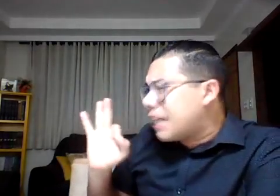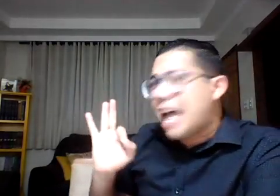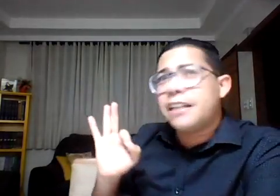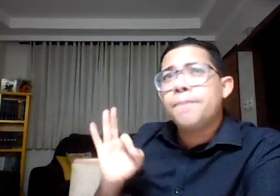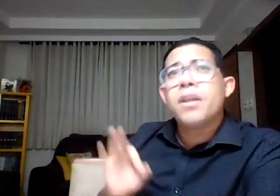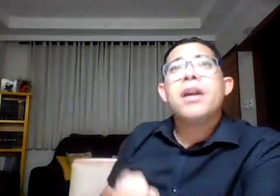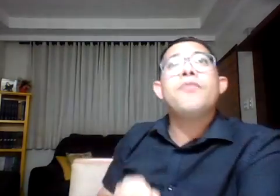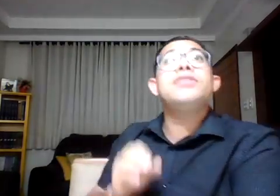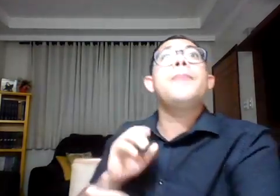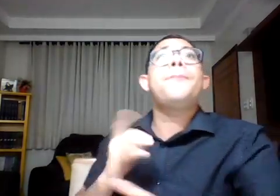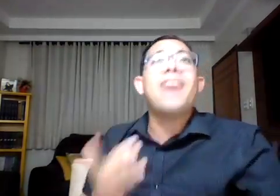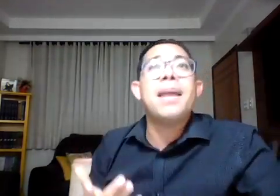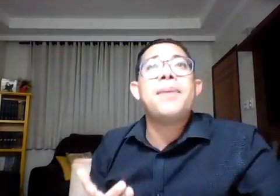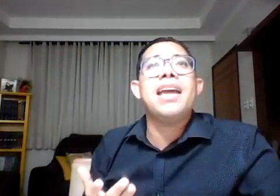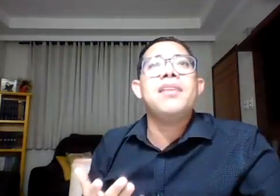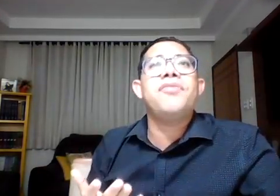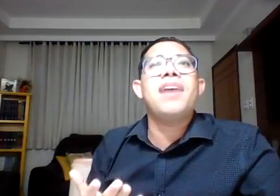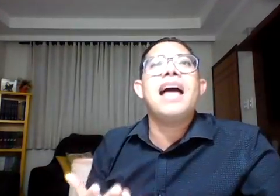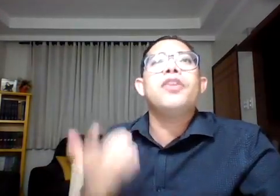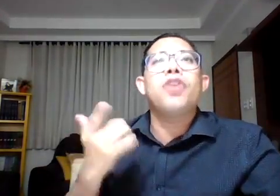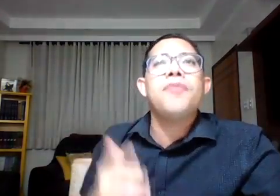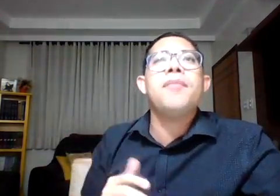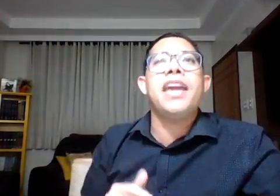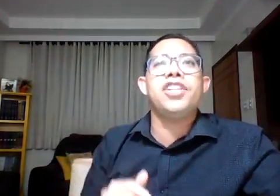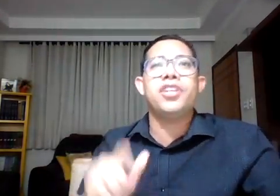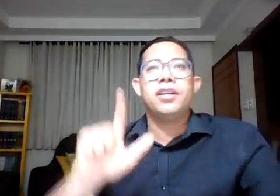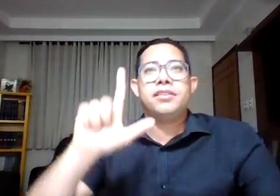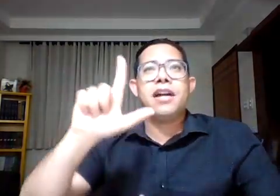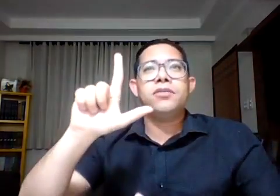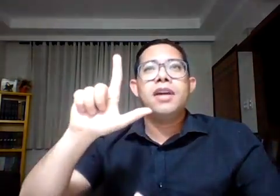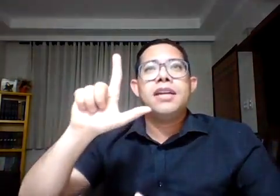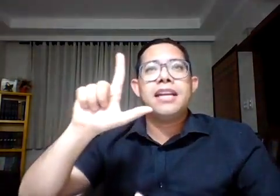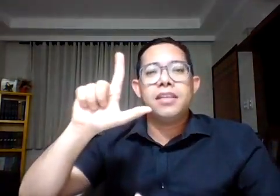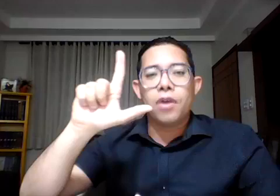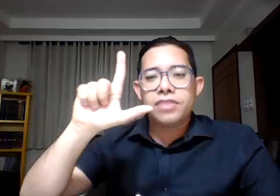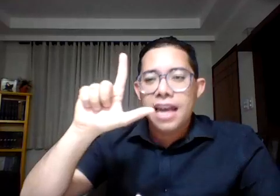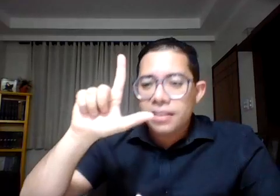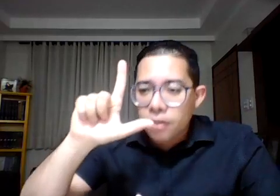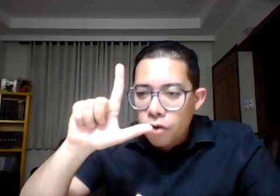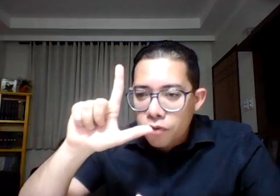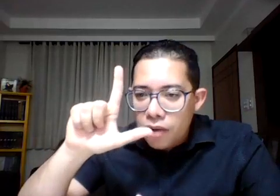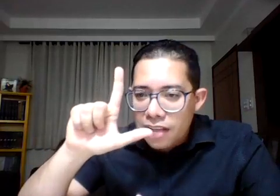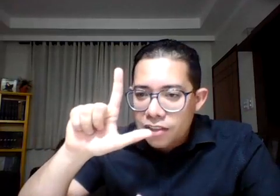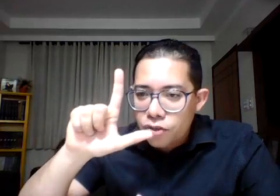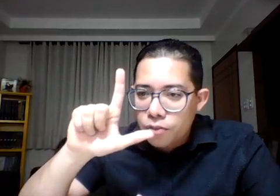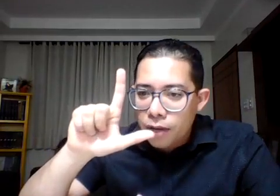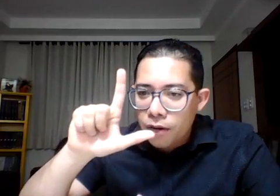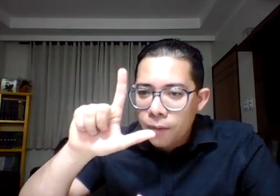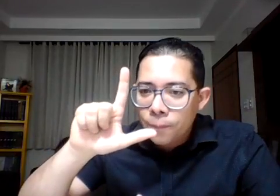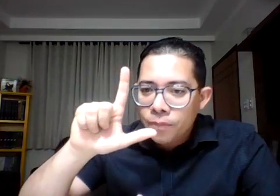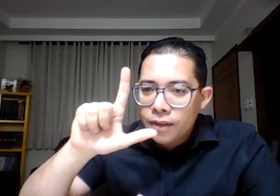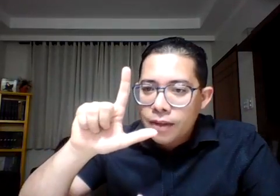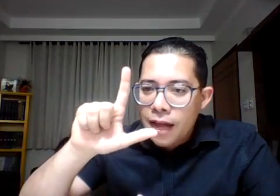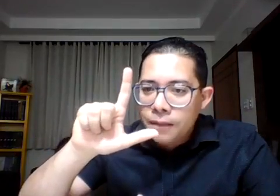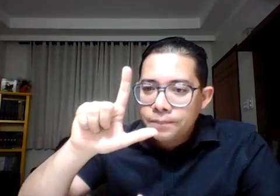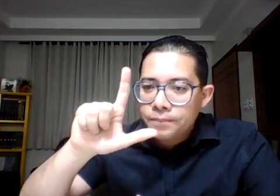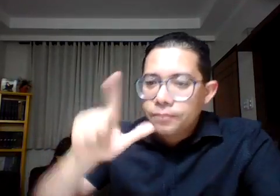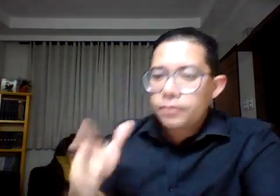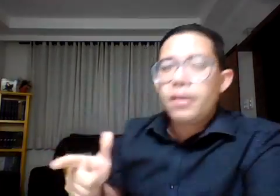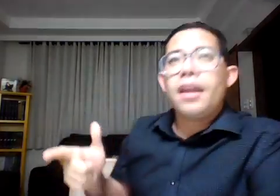nada, você fala para ele falar novamente, certo? E aí você vai usar essa configuração de mão, tá? E aí